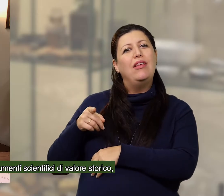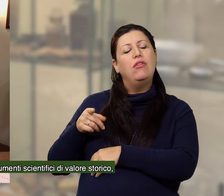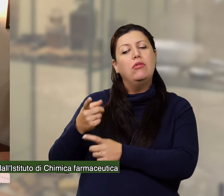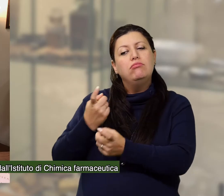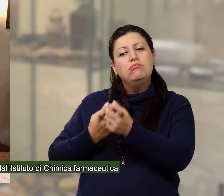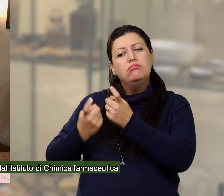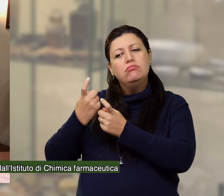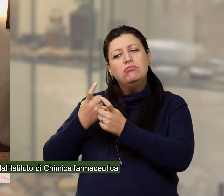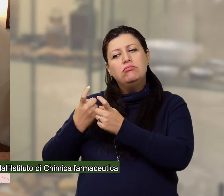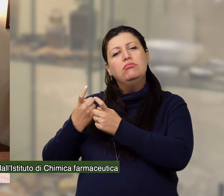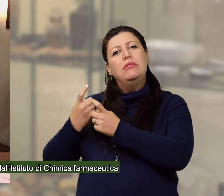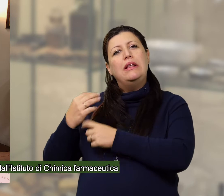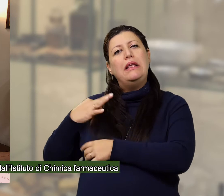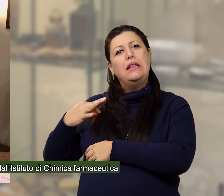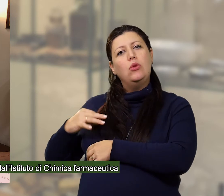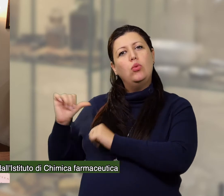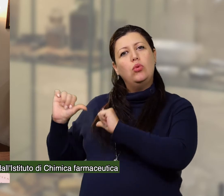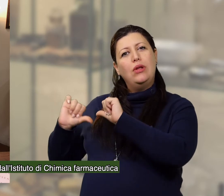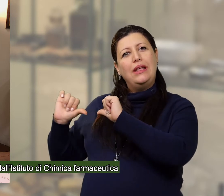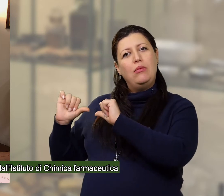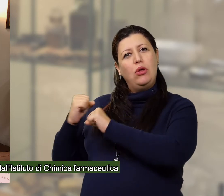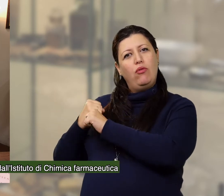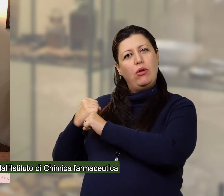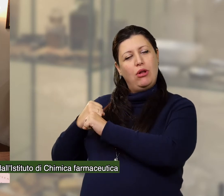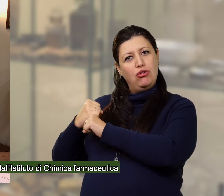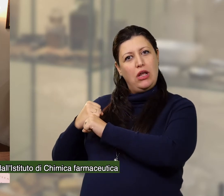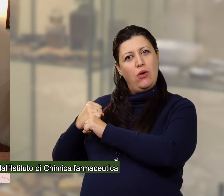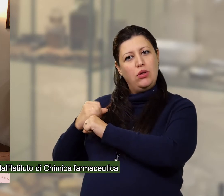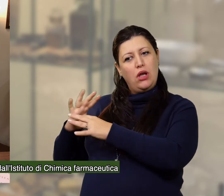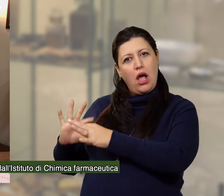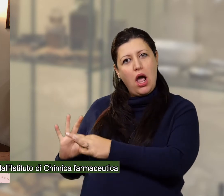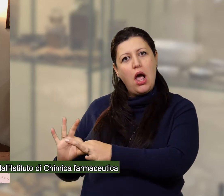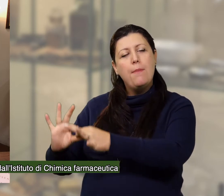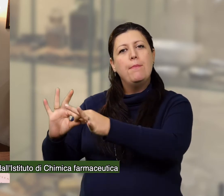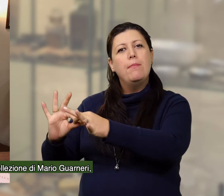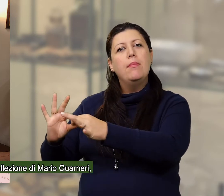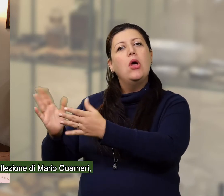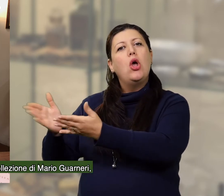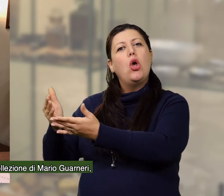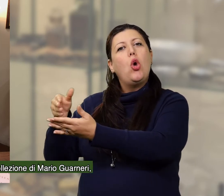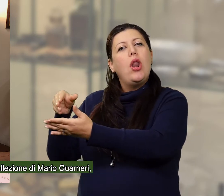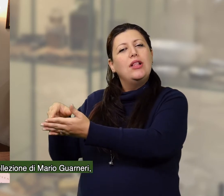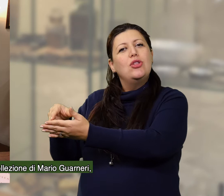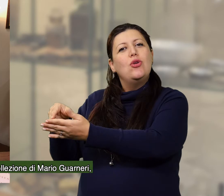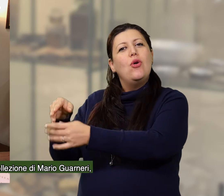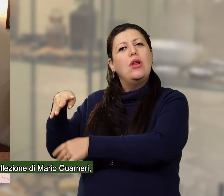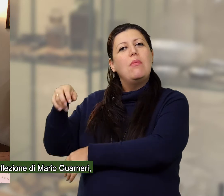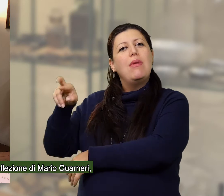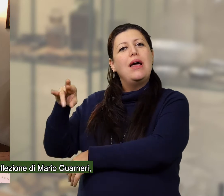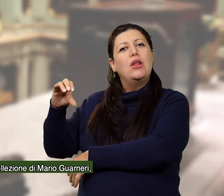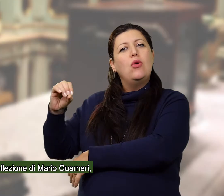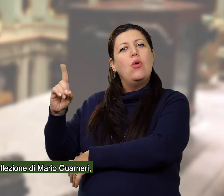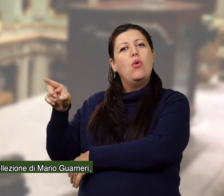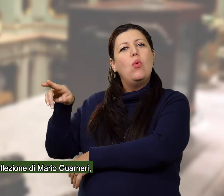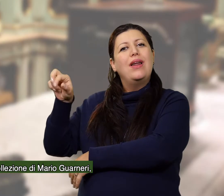che provengono dall istituto di chimica farmaceutica e dalla collezione di